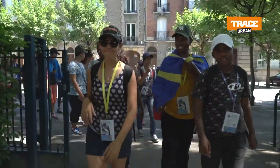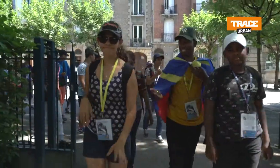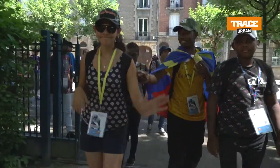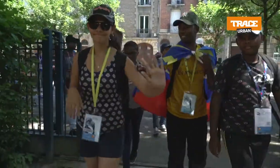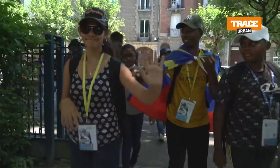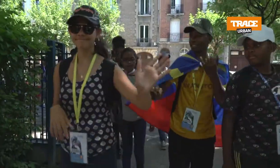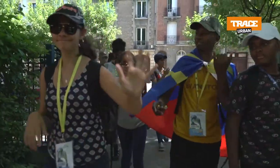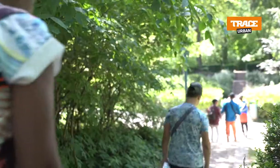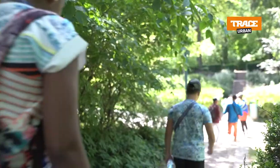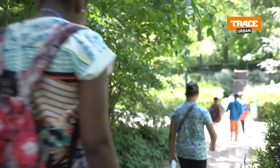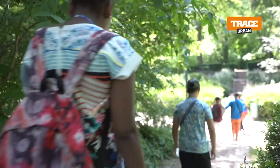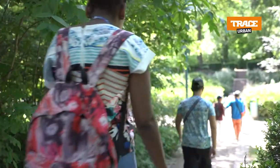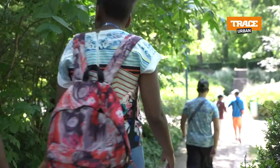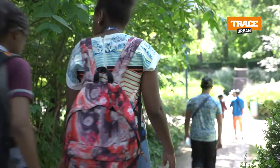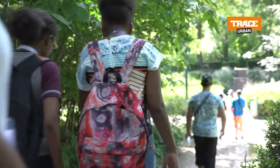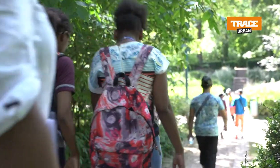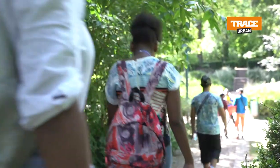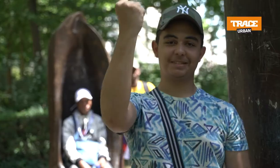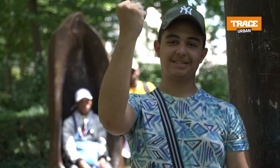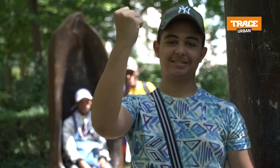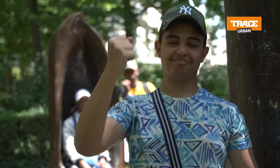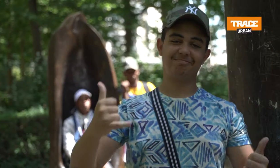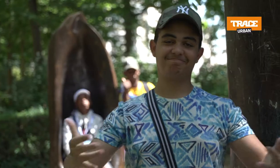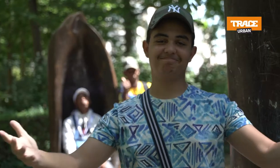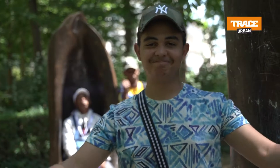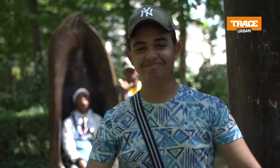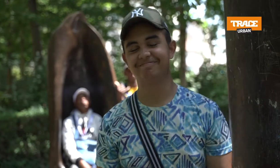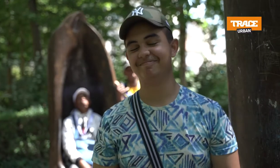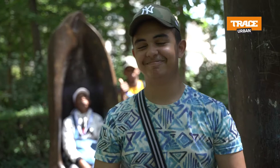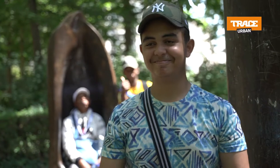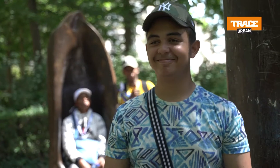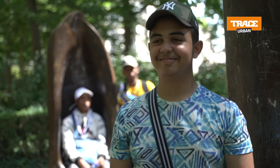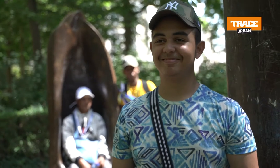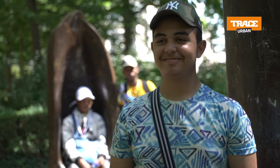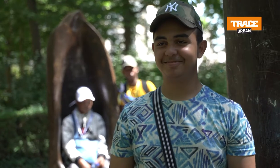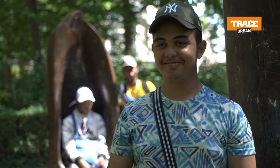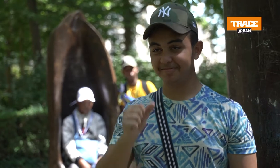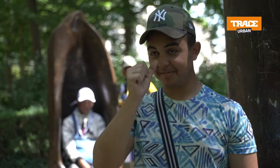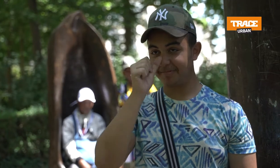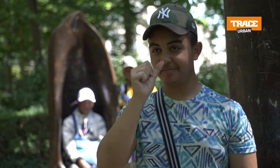C'est la deuxième fois que je reviens en métropole, ici à Reims, c'est la première fois.